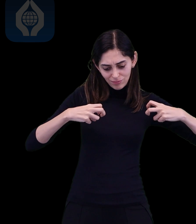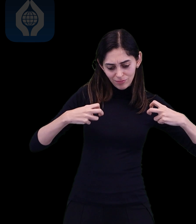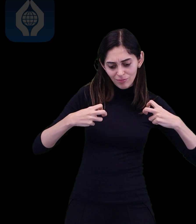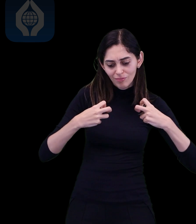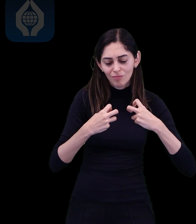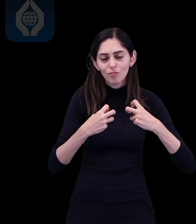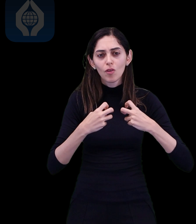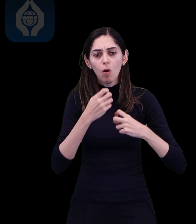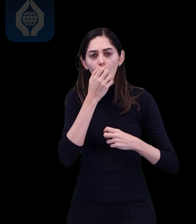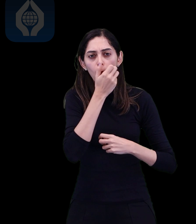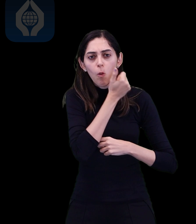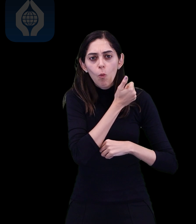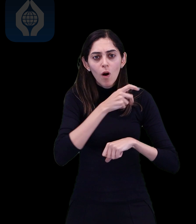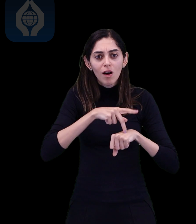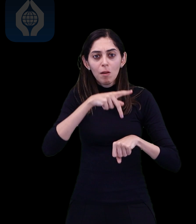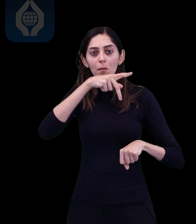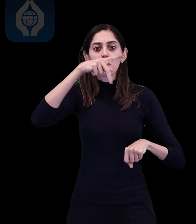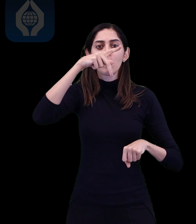a festa dos judeus.